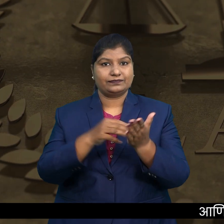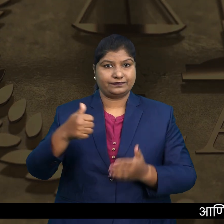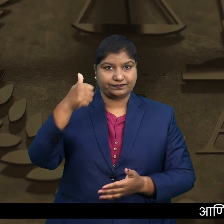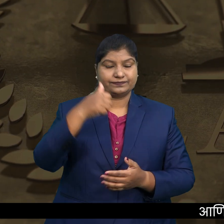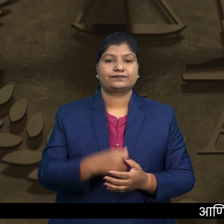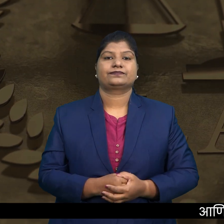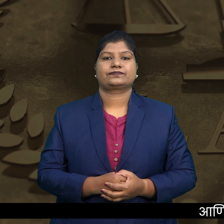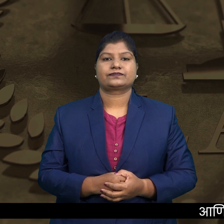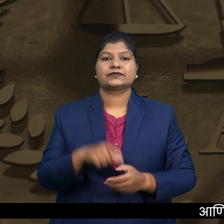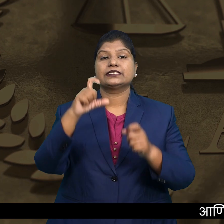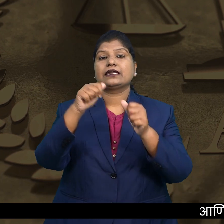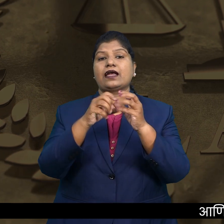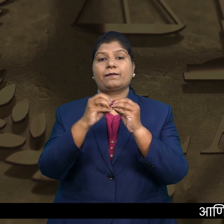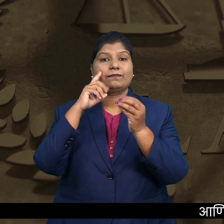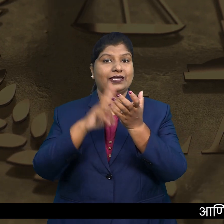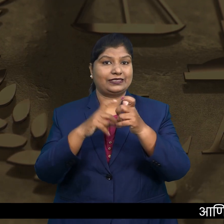पंतप्रधान आणि